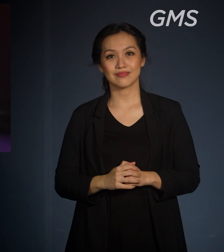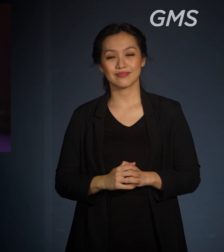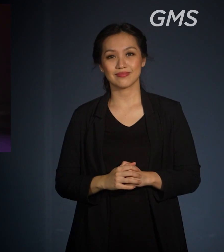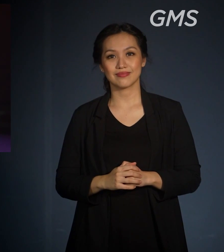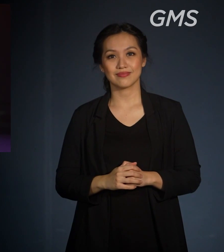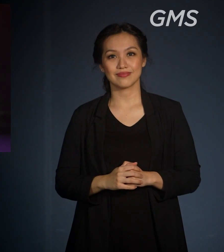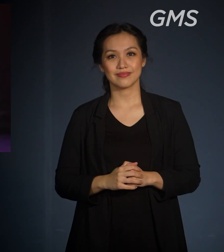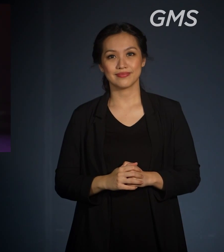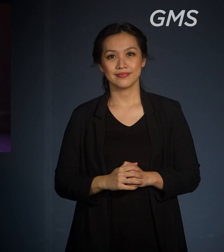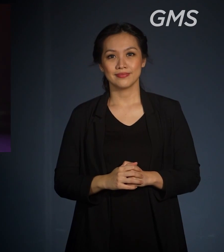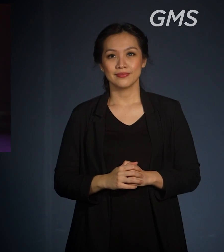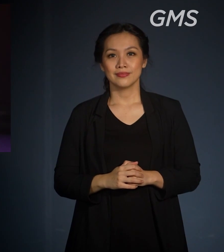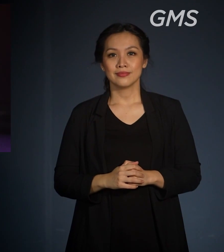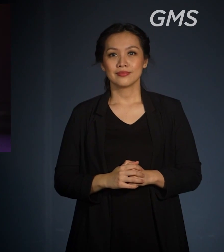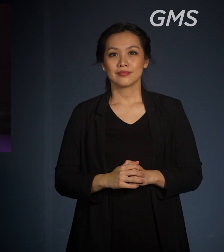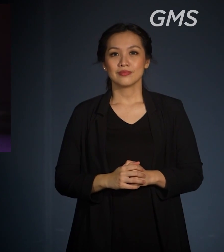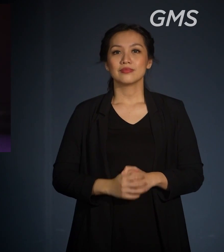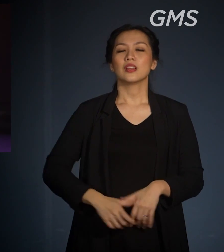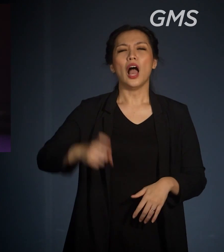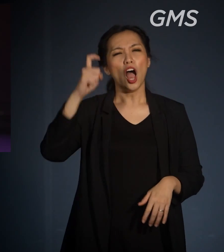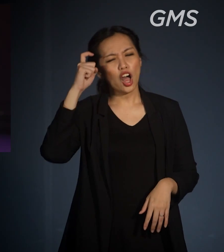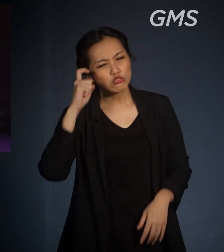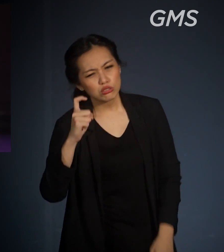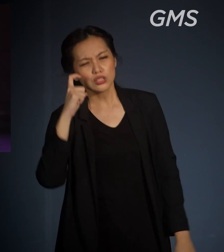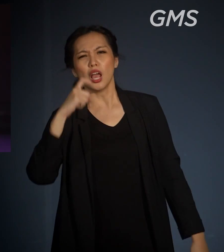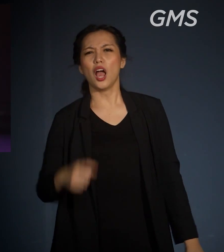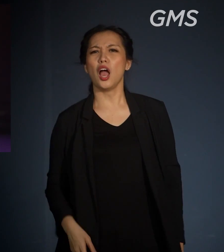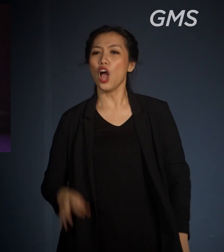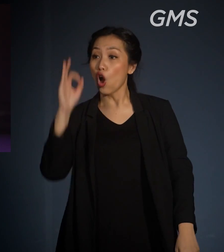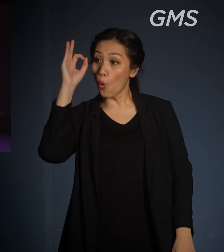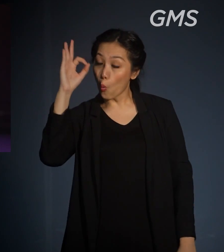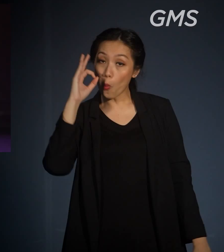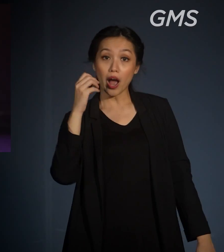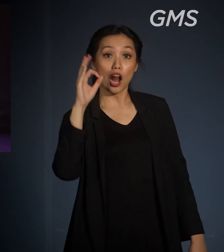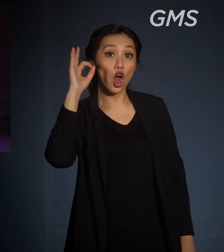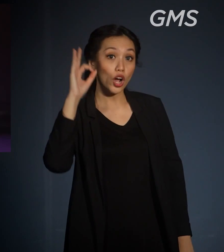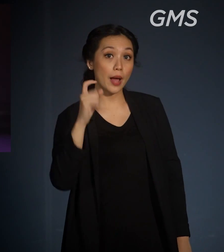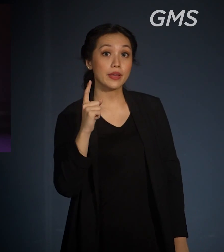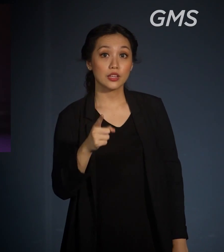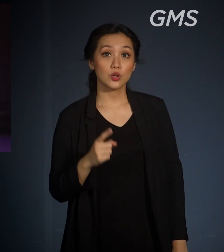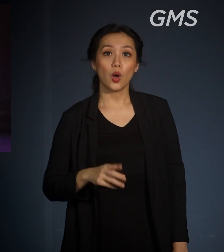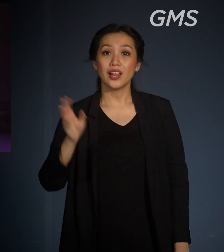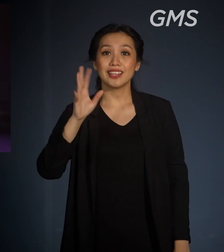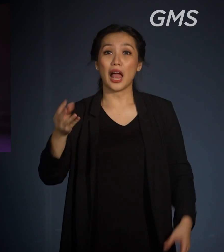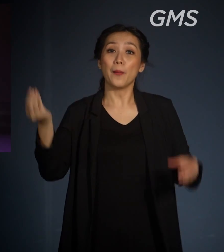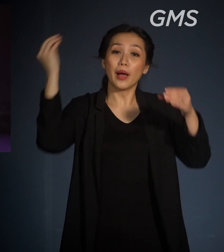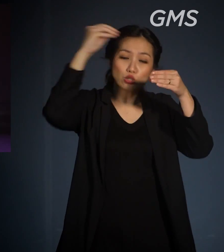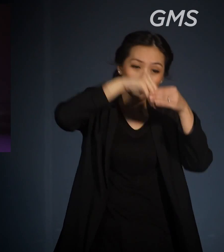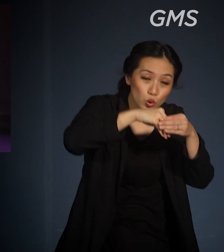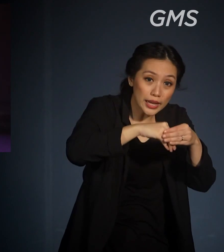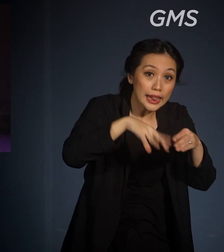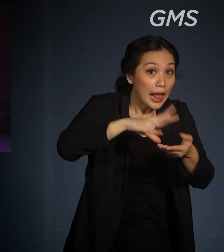ini. Ya, seharusnya uang itu bukan kau taruh di dalam